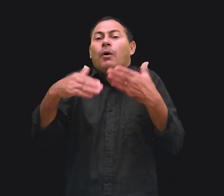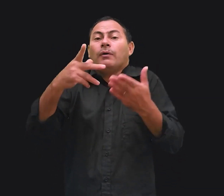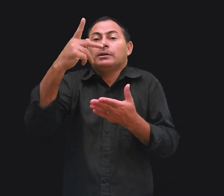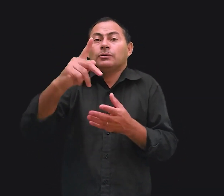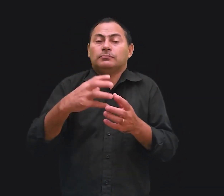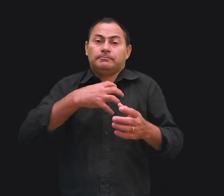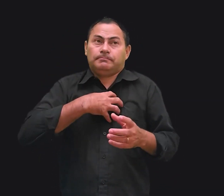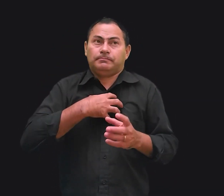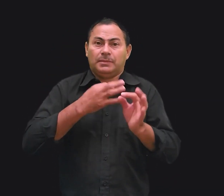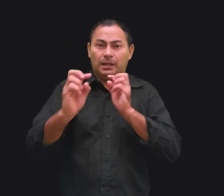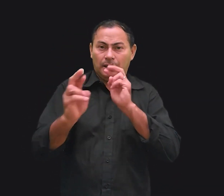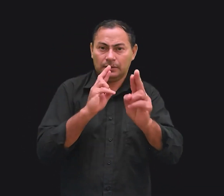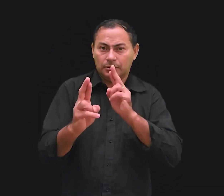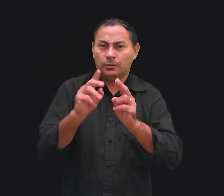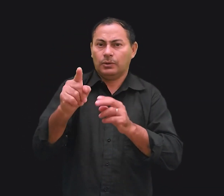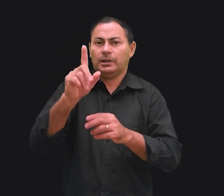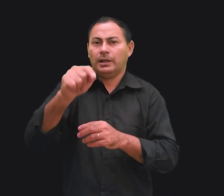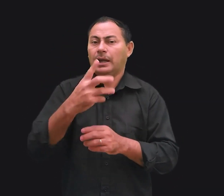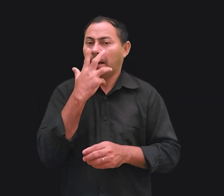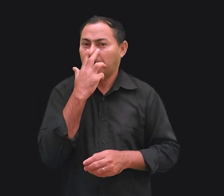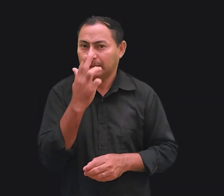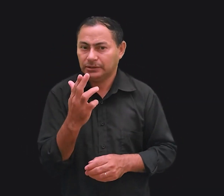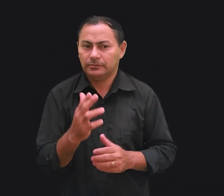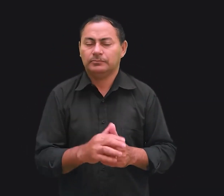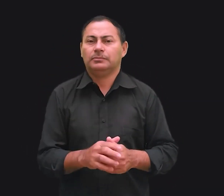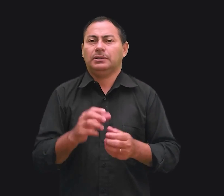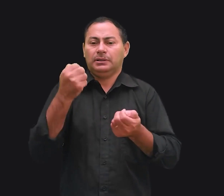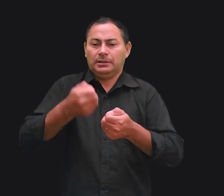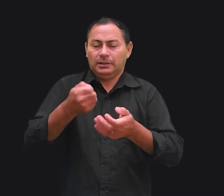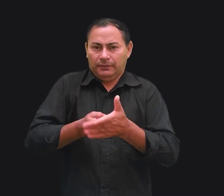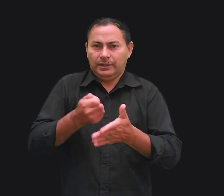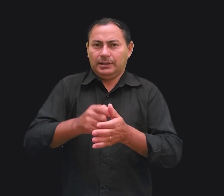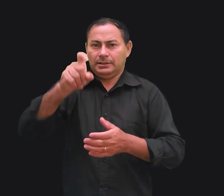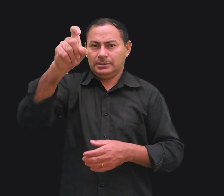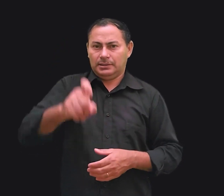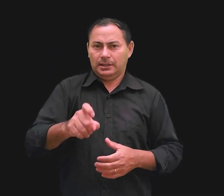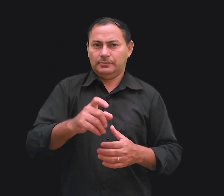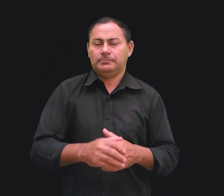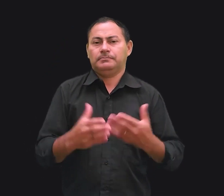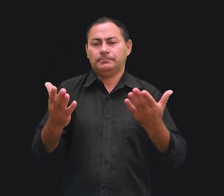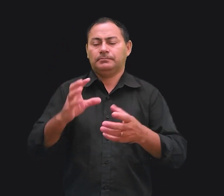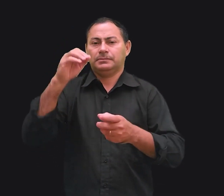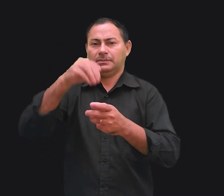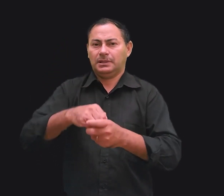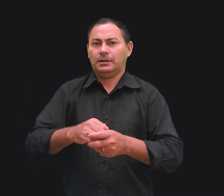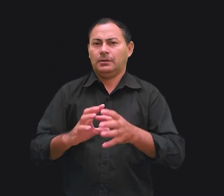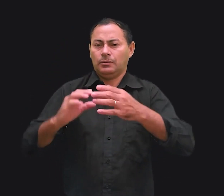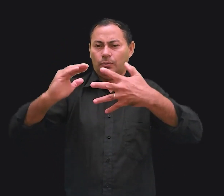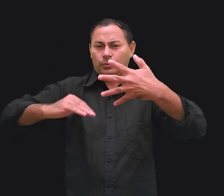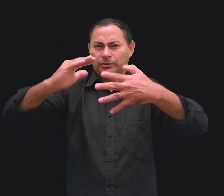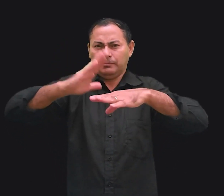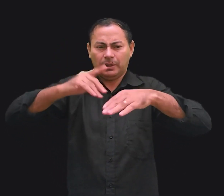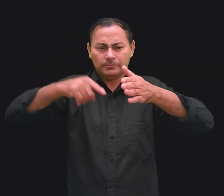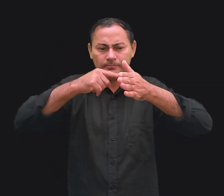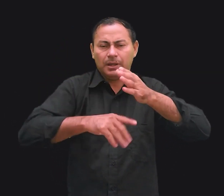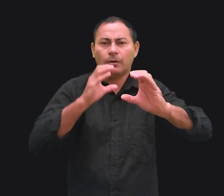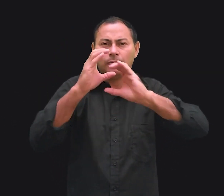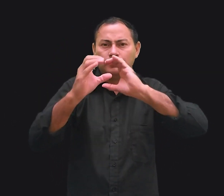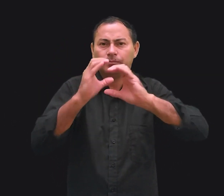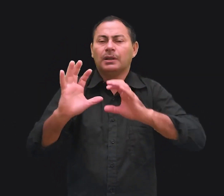e qual sua posição em relação ao que você acha que deveria ser e estar. O nível mais profundo de